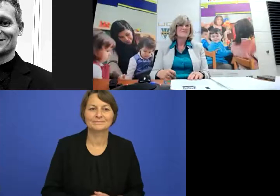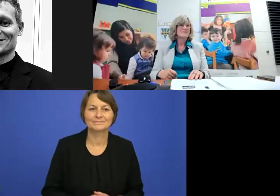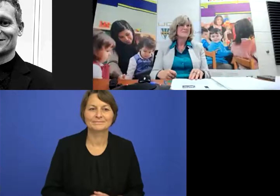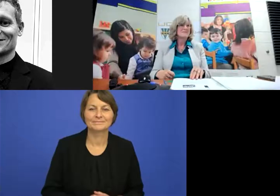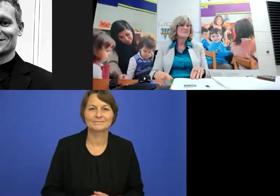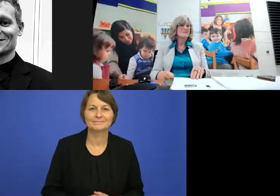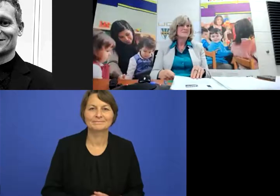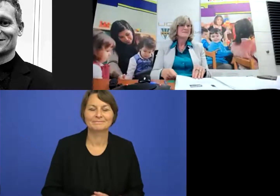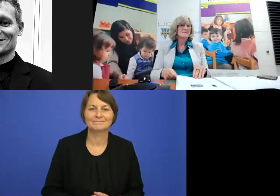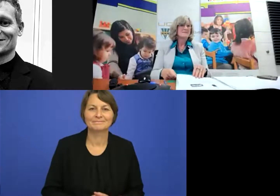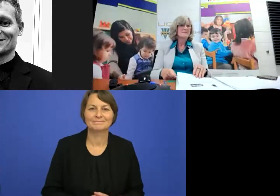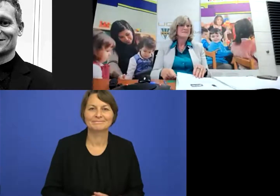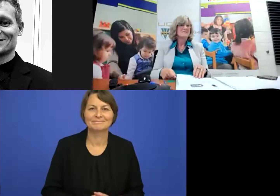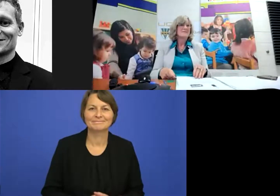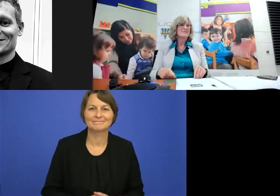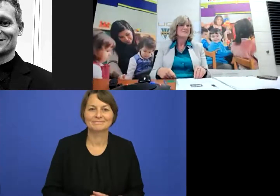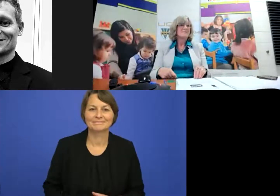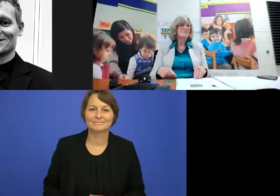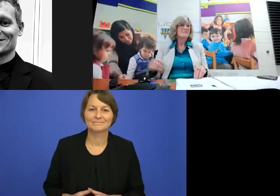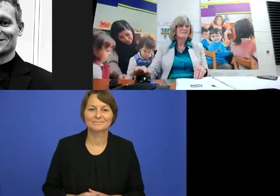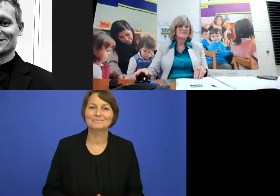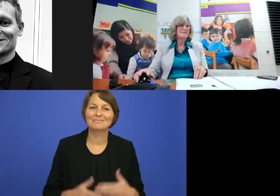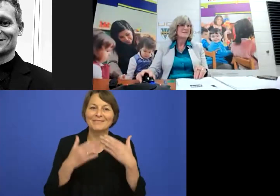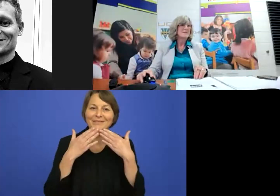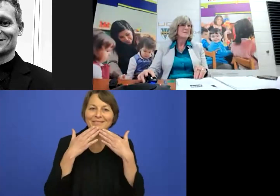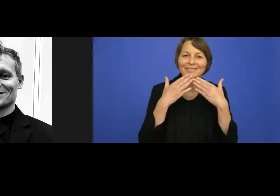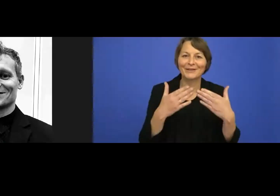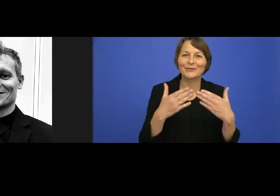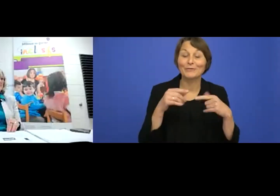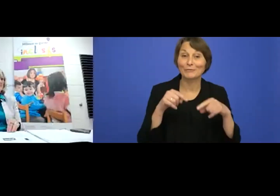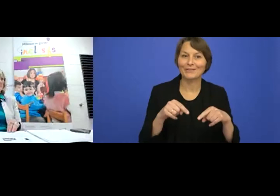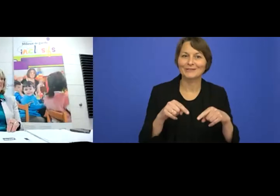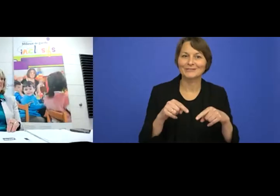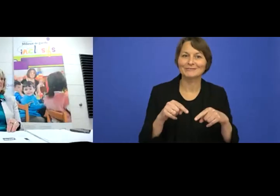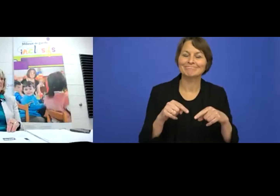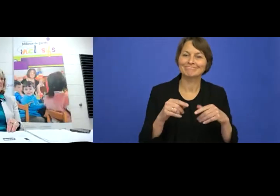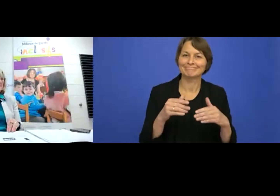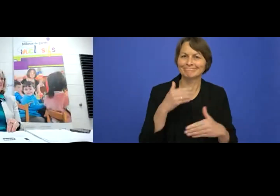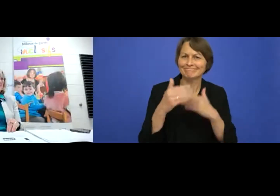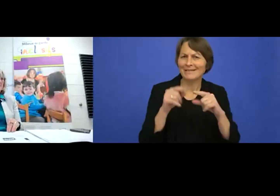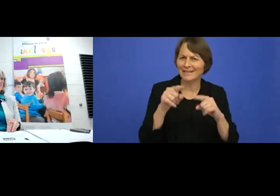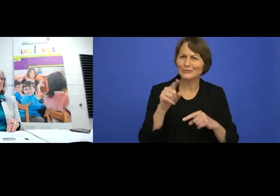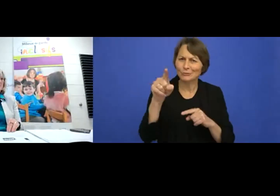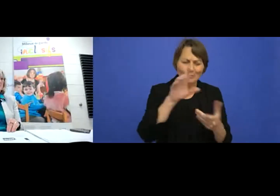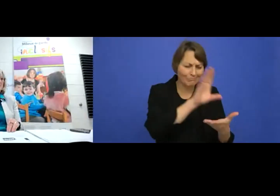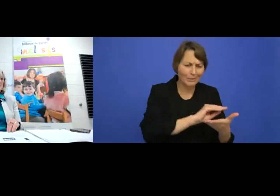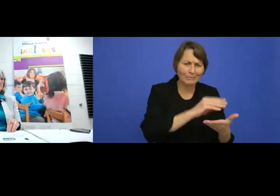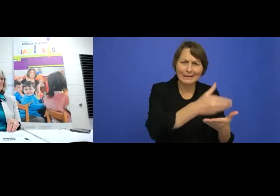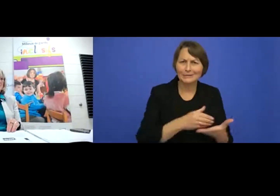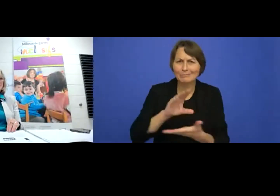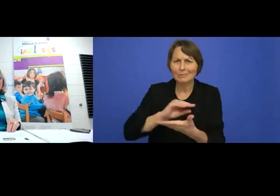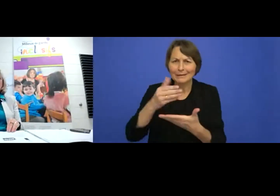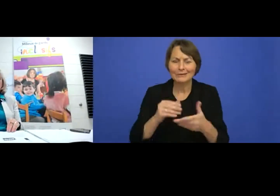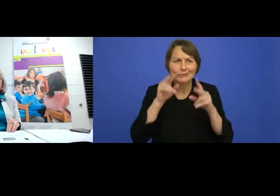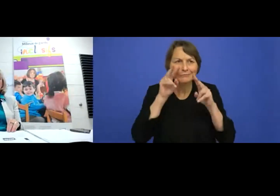vraiment un plaisir et un privilège de participer à cette réunion pour le lancement de cette